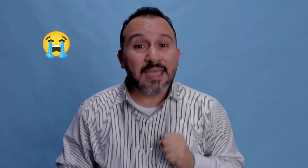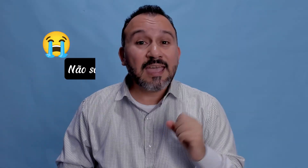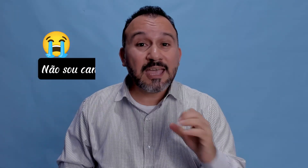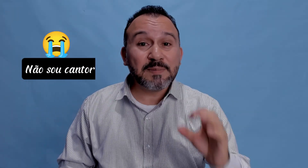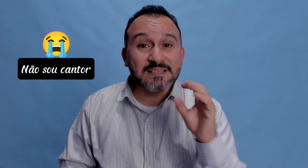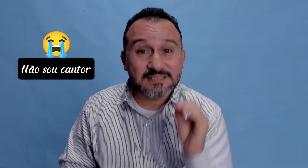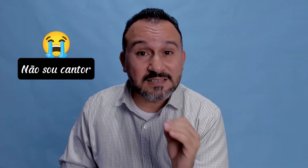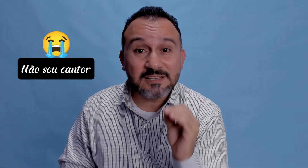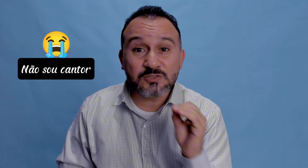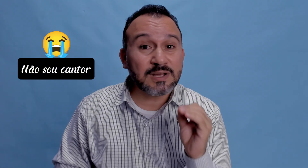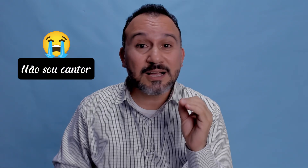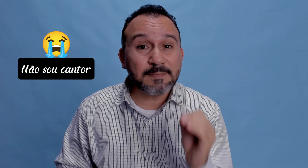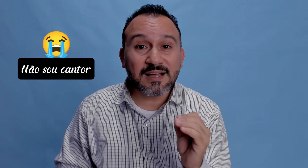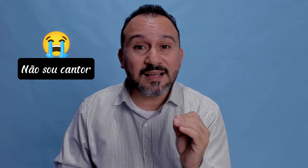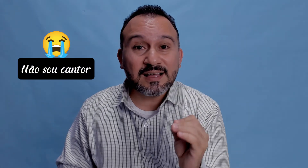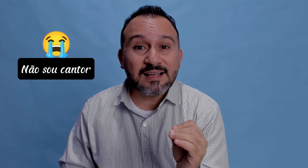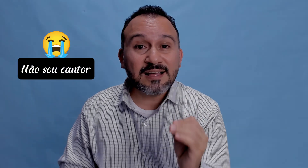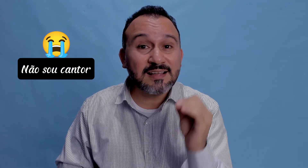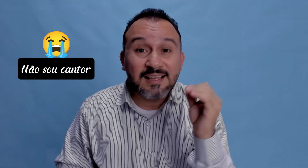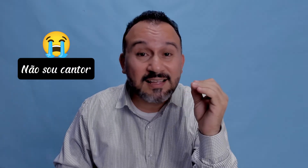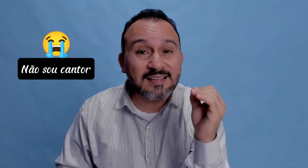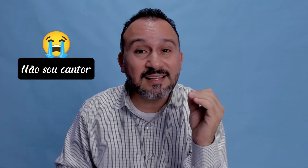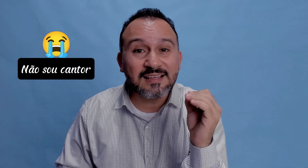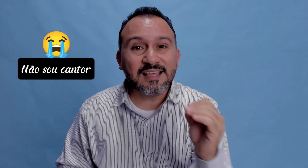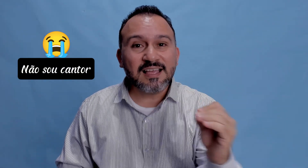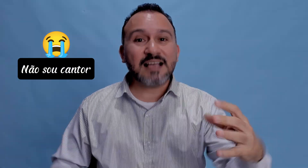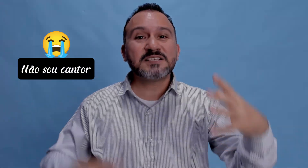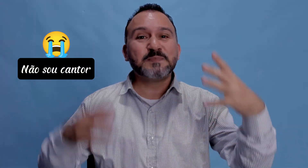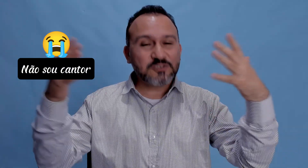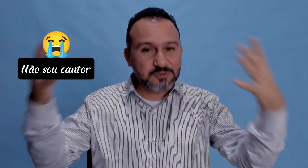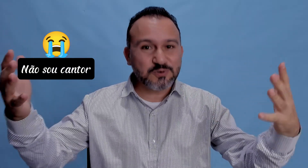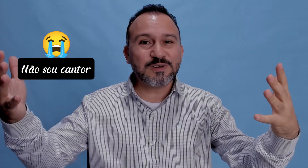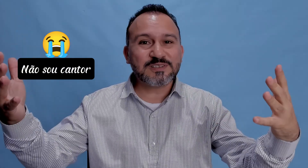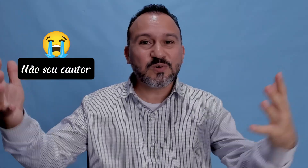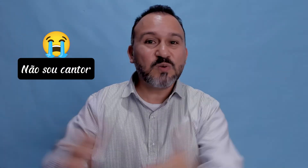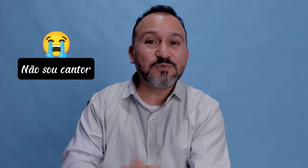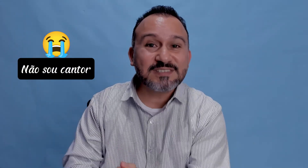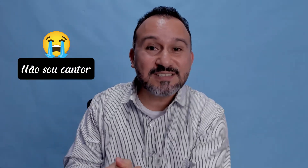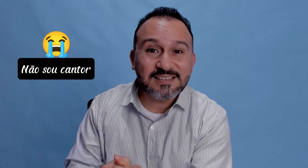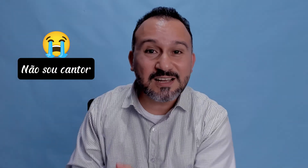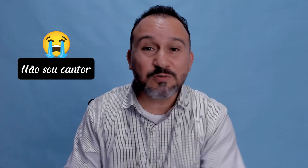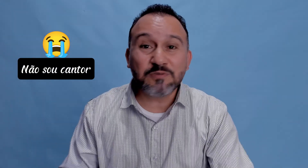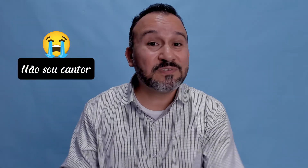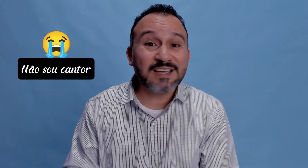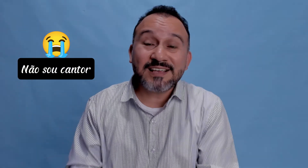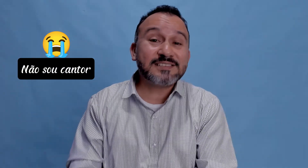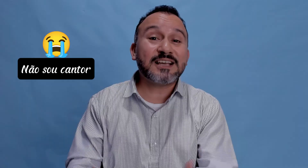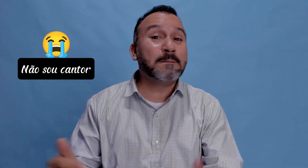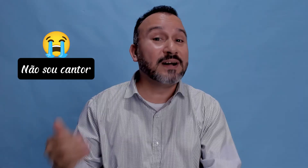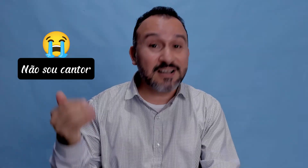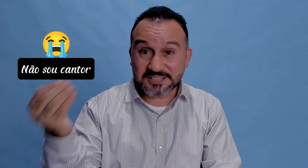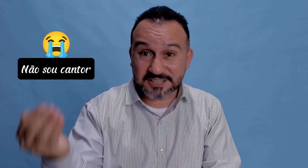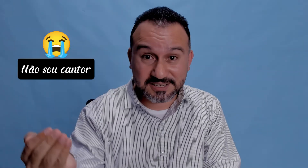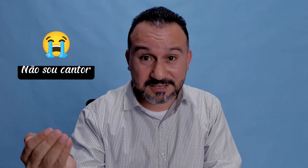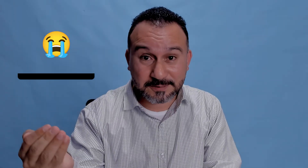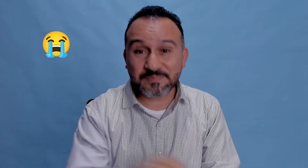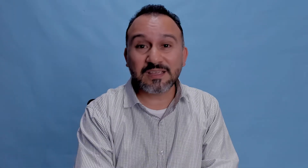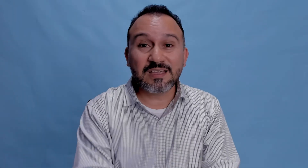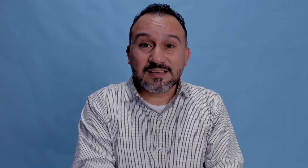É preciso amar as pessoas como se não houvesse amanhã. Se